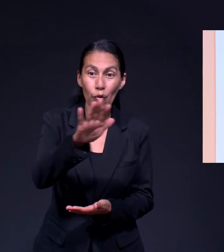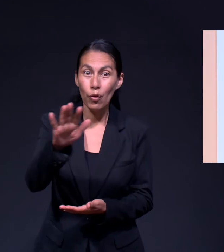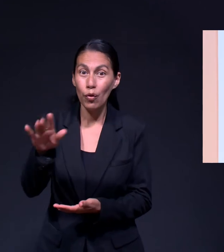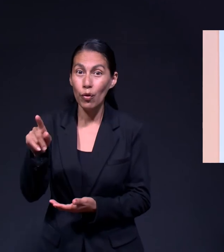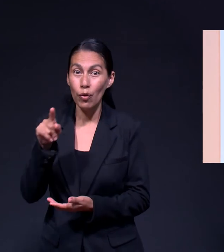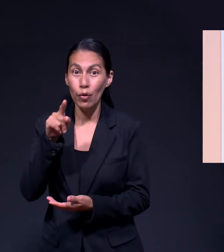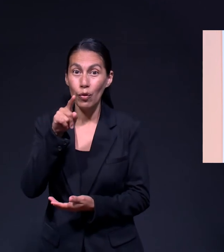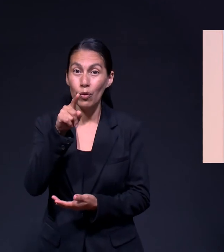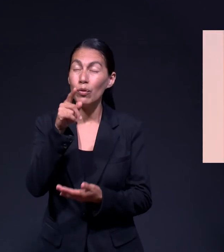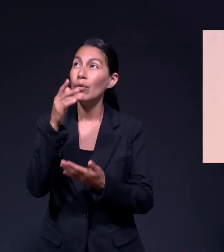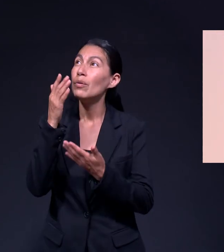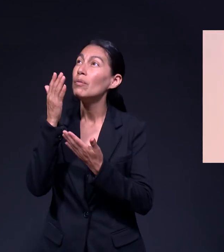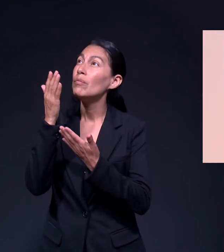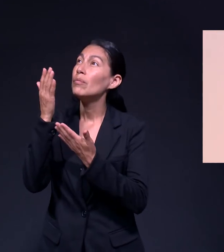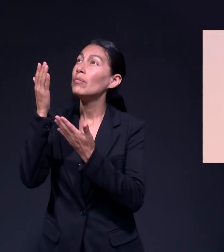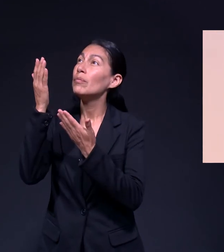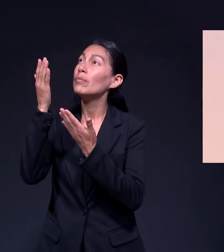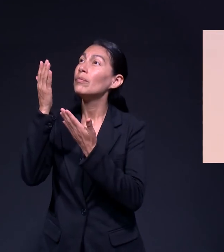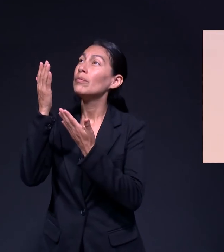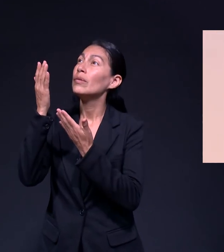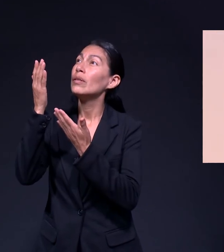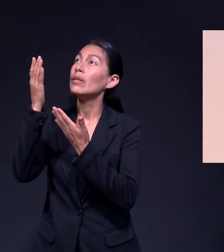no estás pidiendo